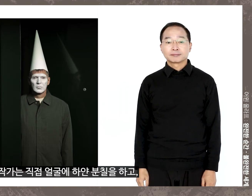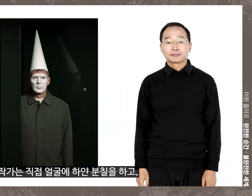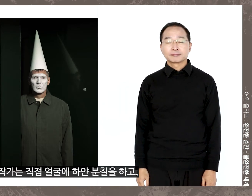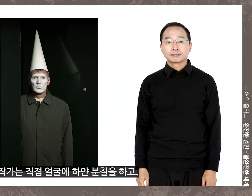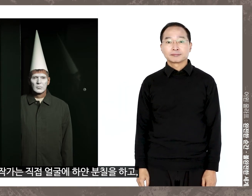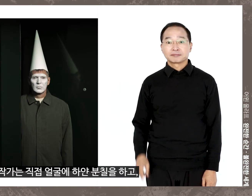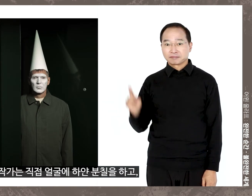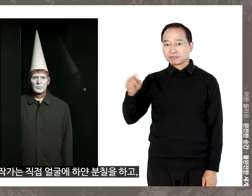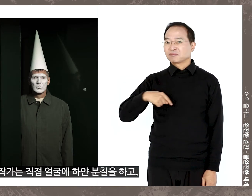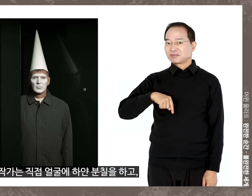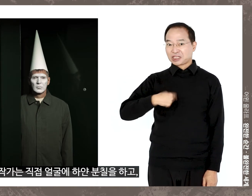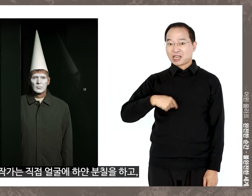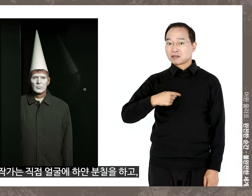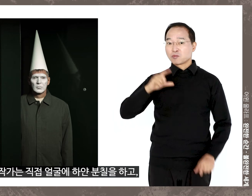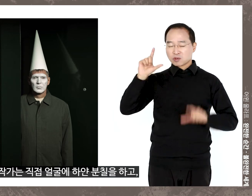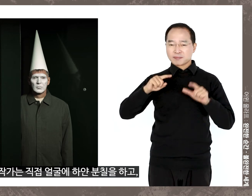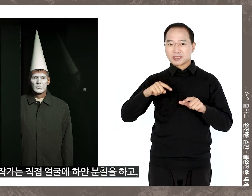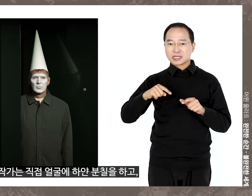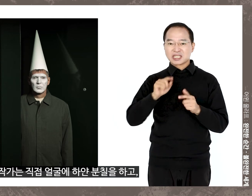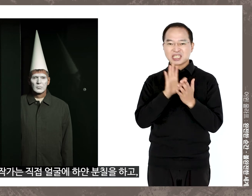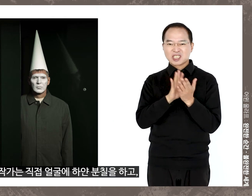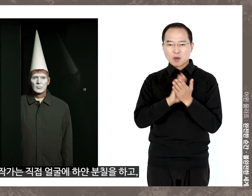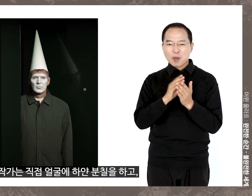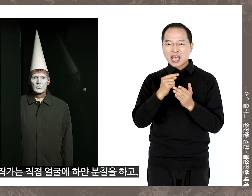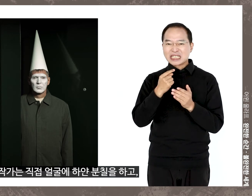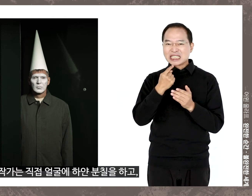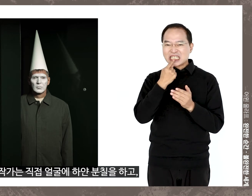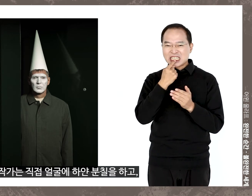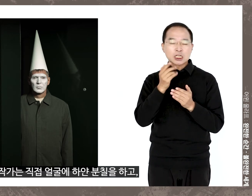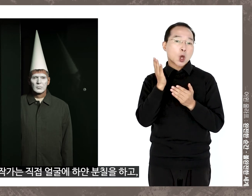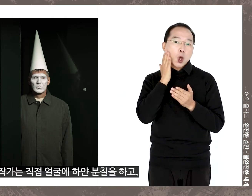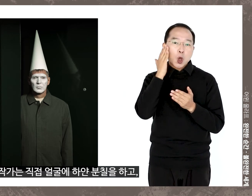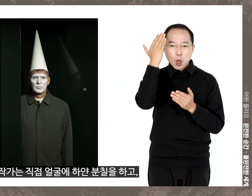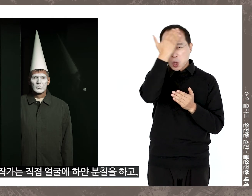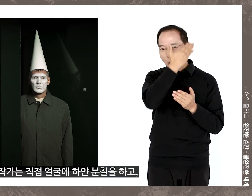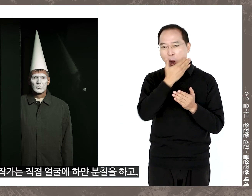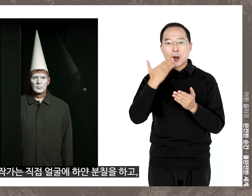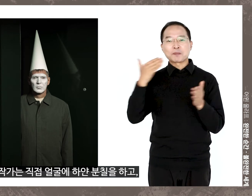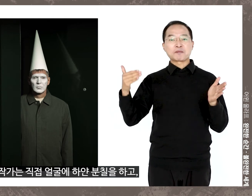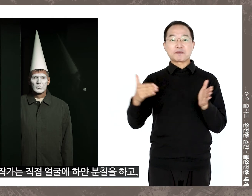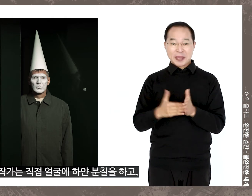작가는 직접 얼굴에 하얀 분칠을 하고